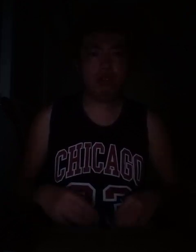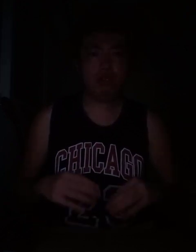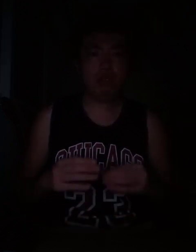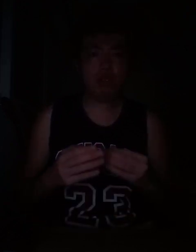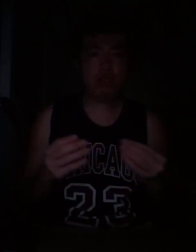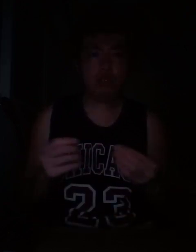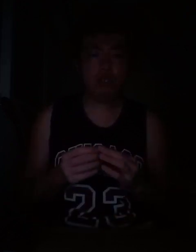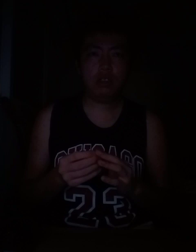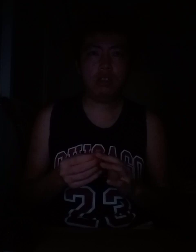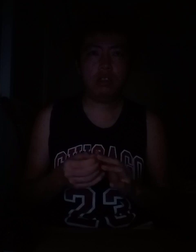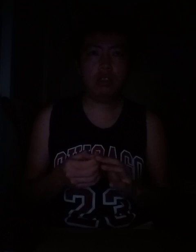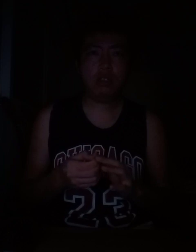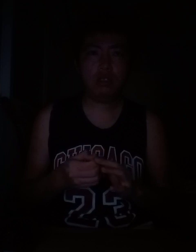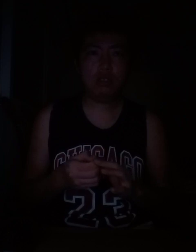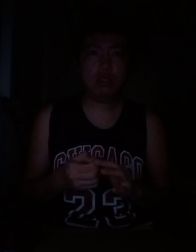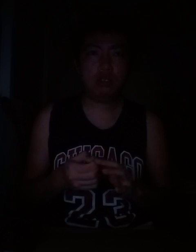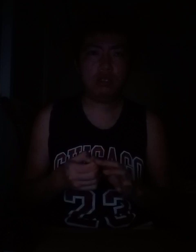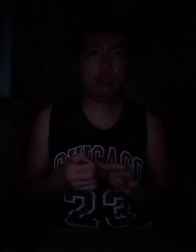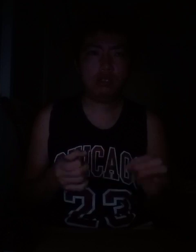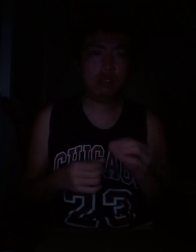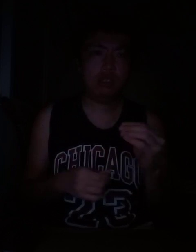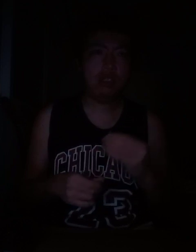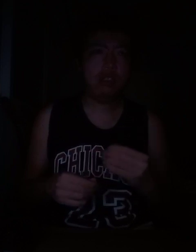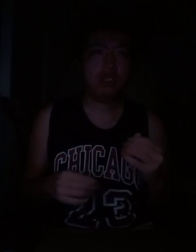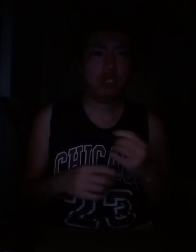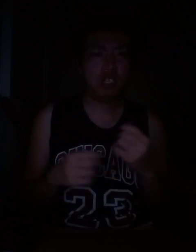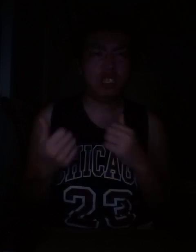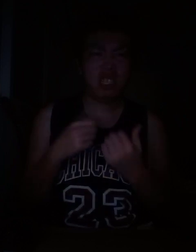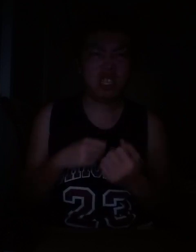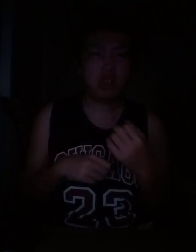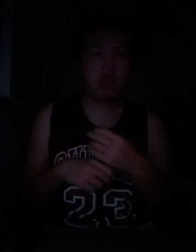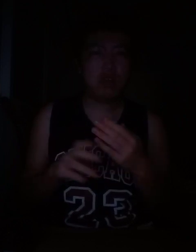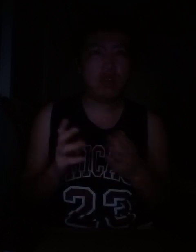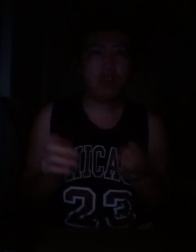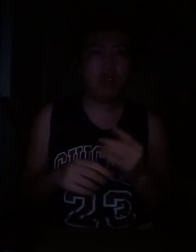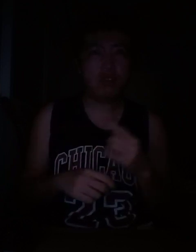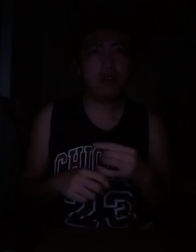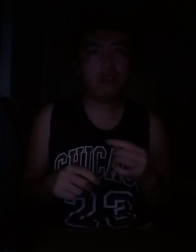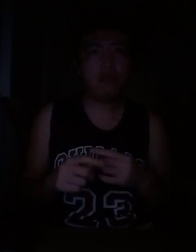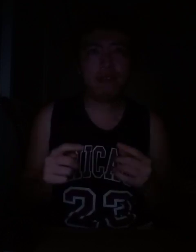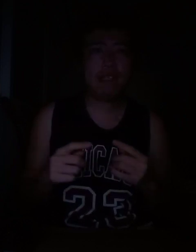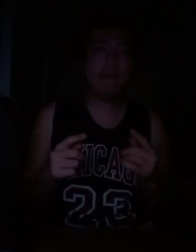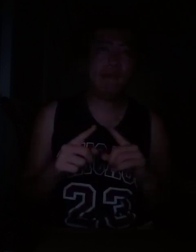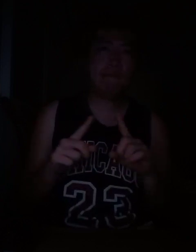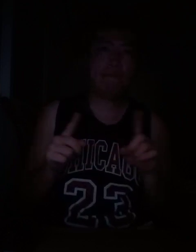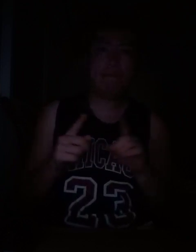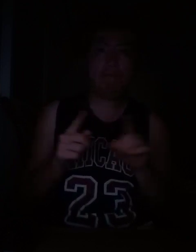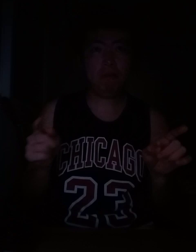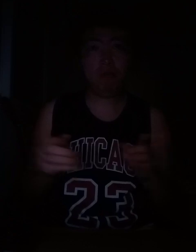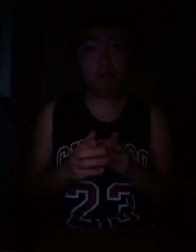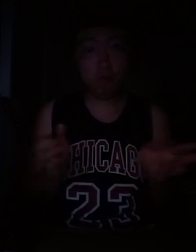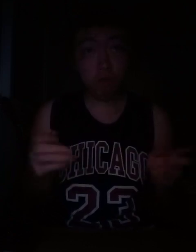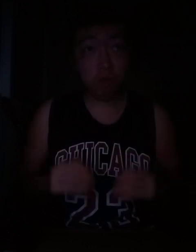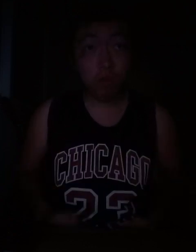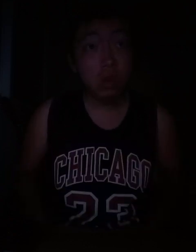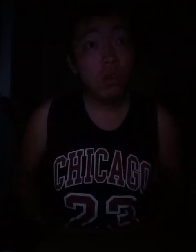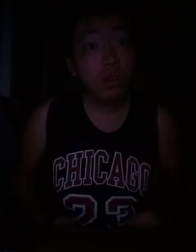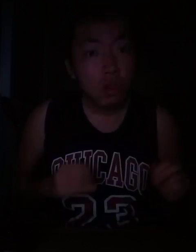분당 백화점 흉기 난동 사건 이후에 이른바 살인 예고글이 잇따르고 있습니다. 경찰이 여러 명을 검거했죠. 그런데 정작